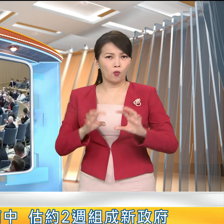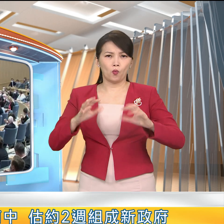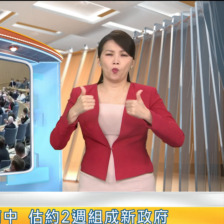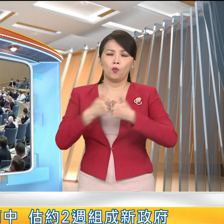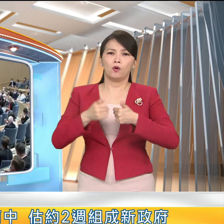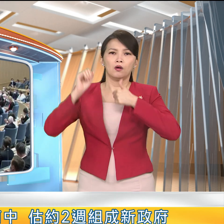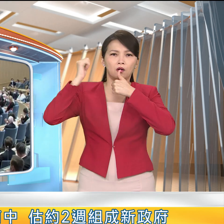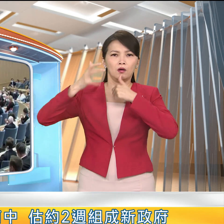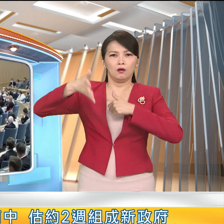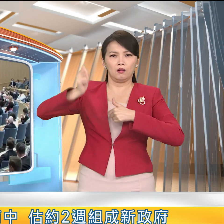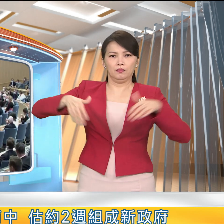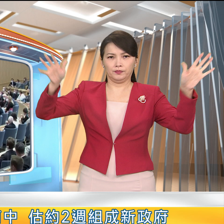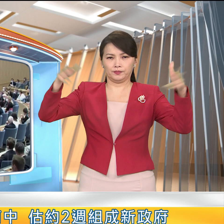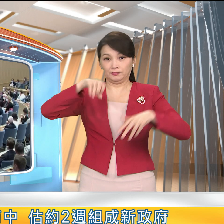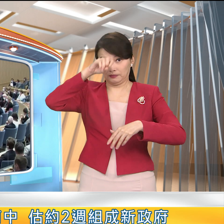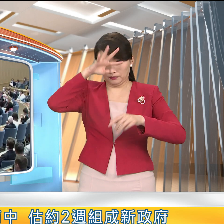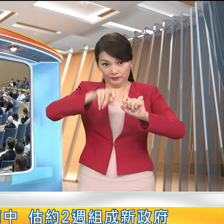组成新的内阁。